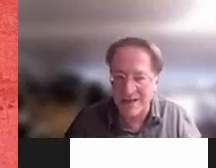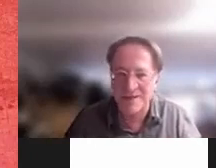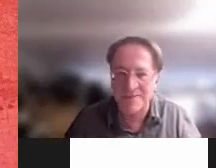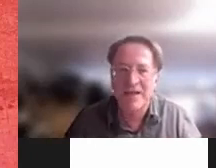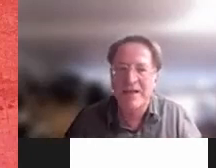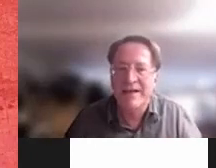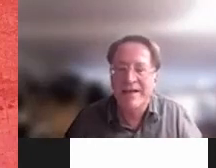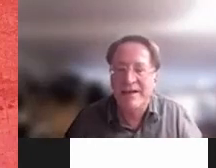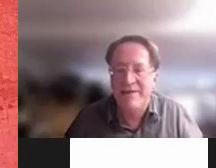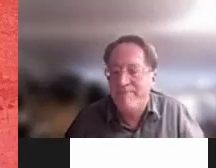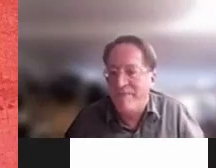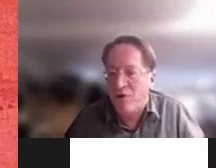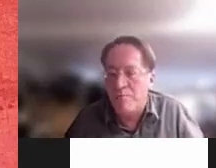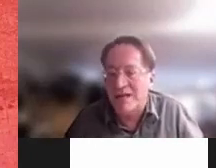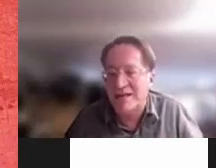más adelante.